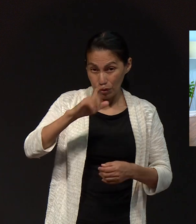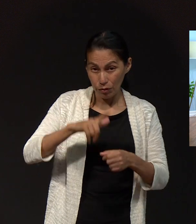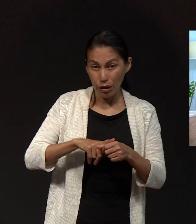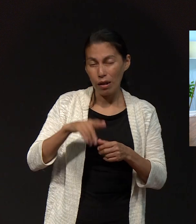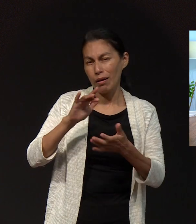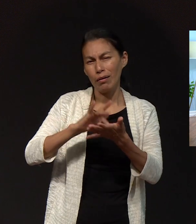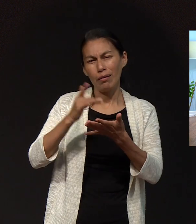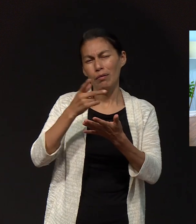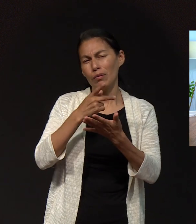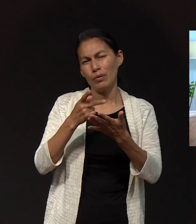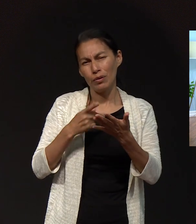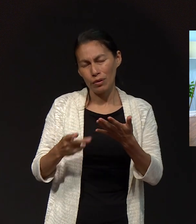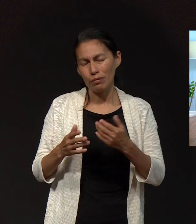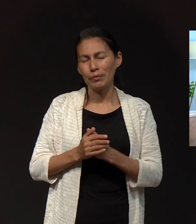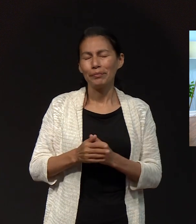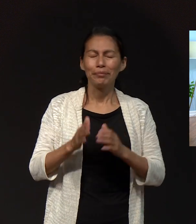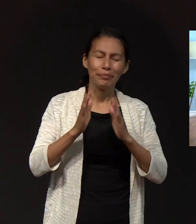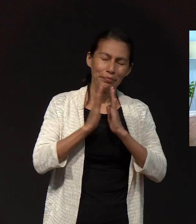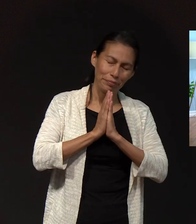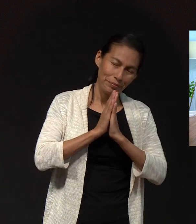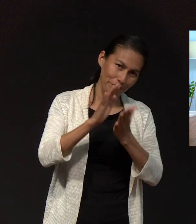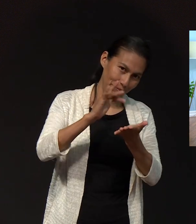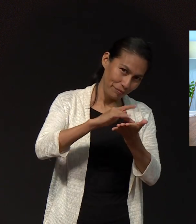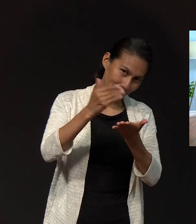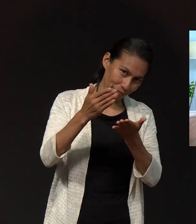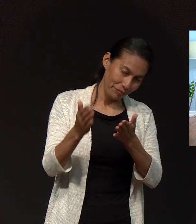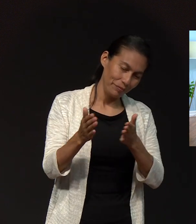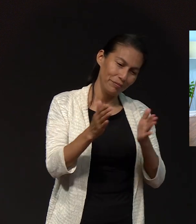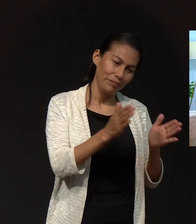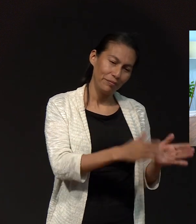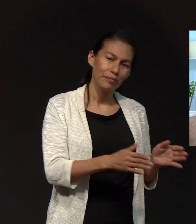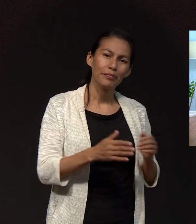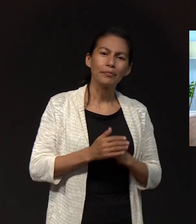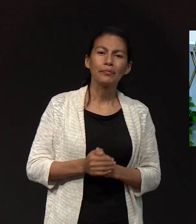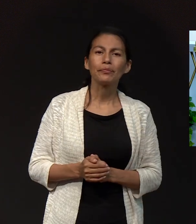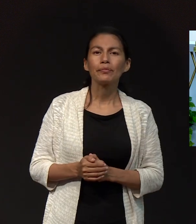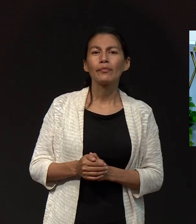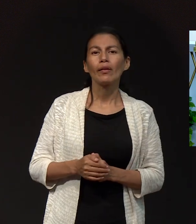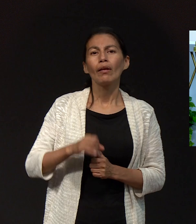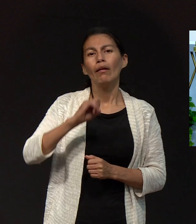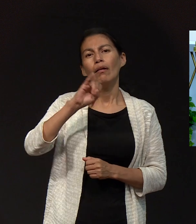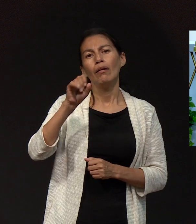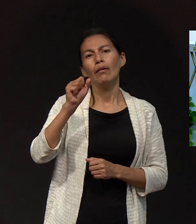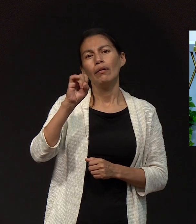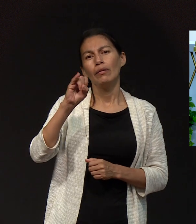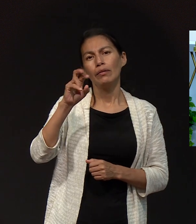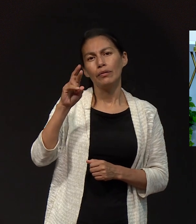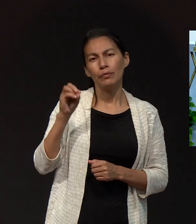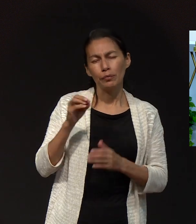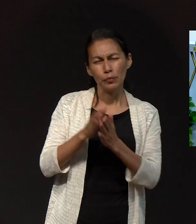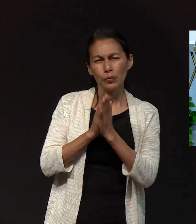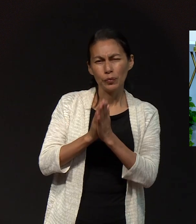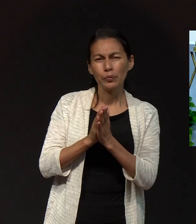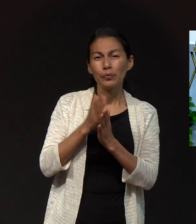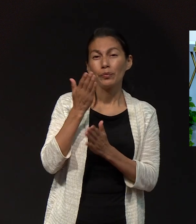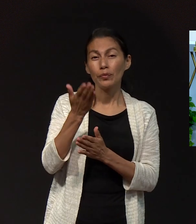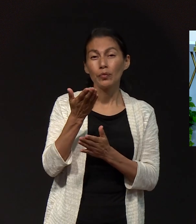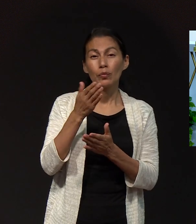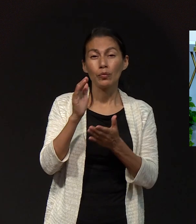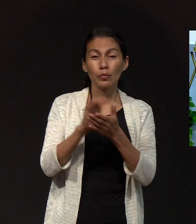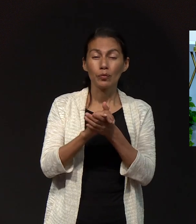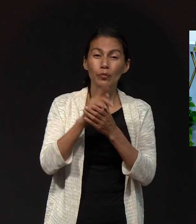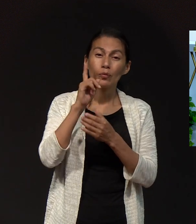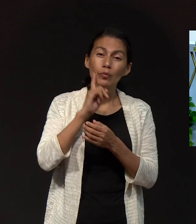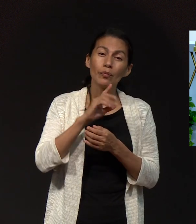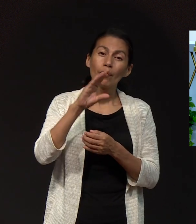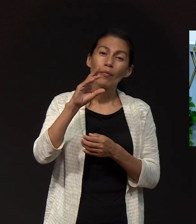gracias por el programa Amén Gracias a Dios Luis Estaremos orando por ti Jairo Les pido que oren Por la salud de mi esposa